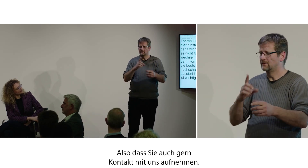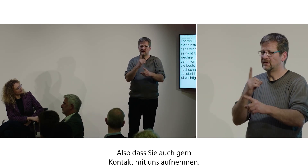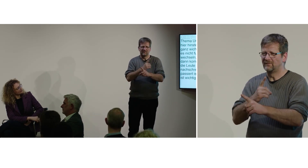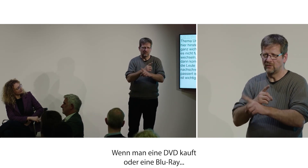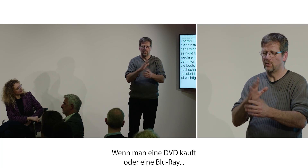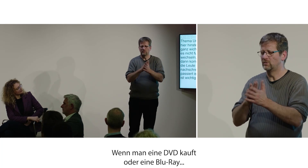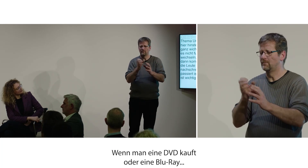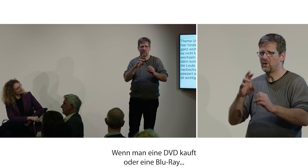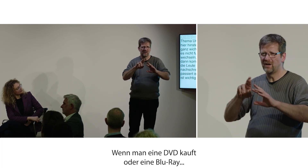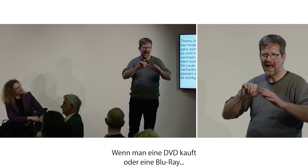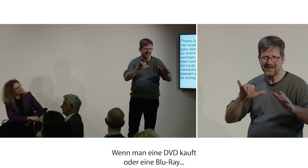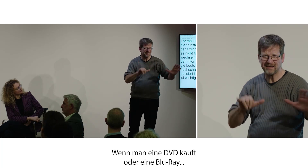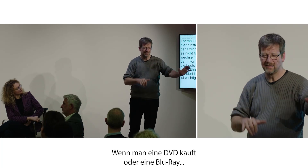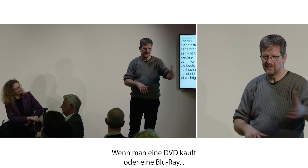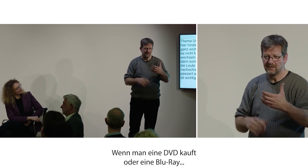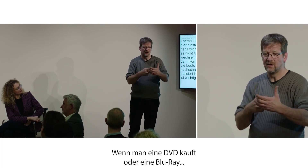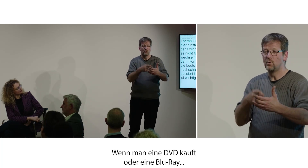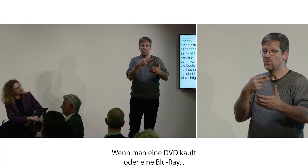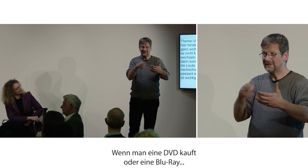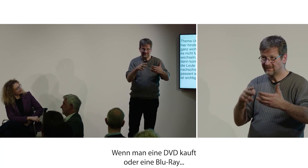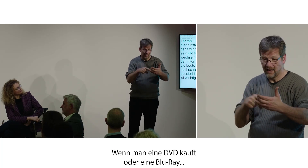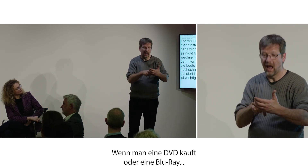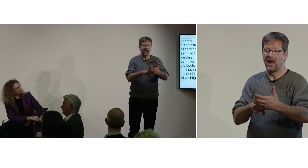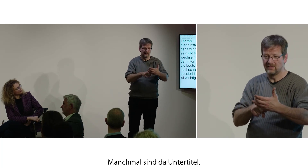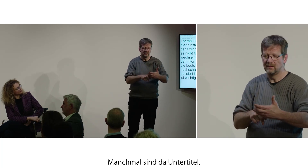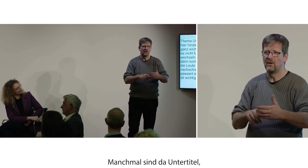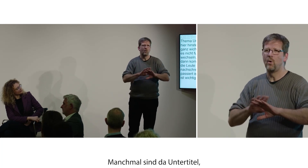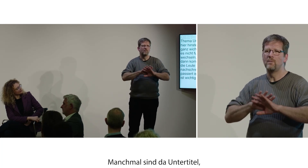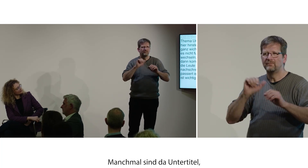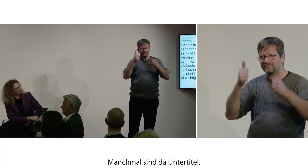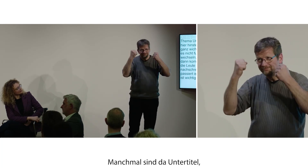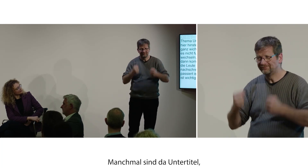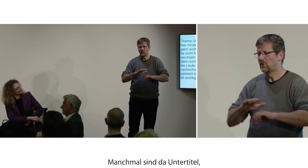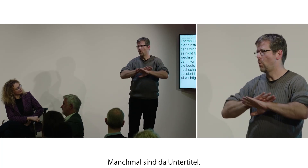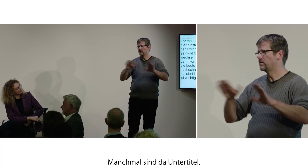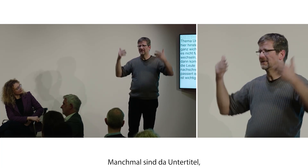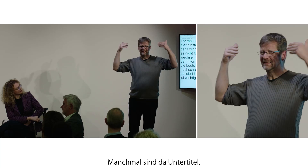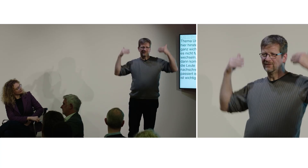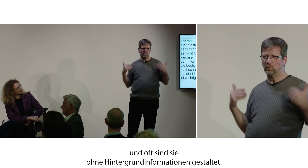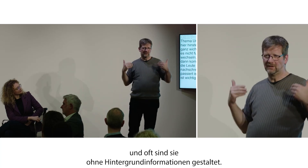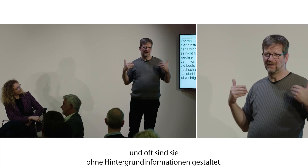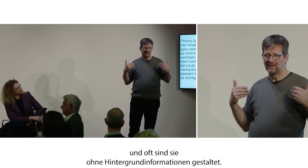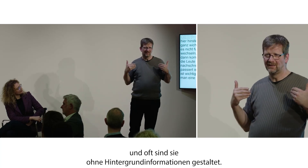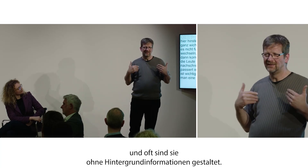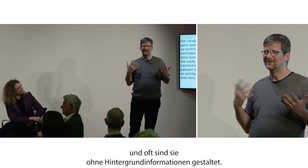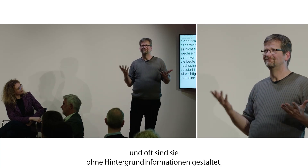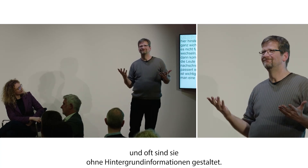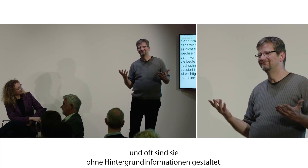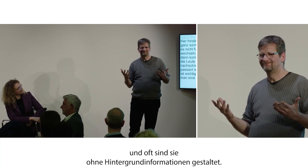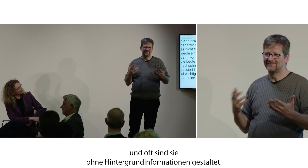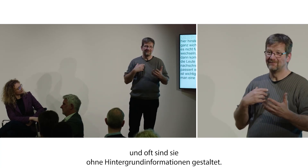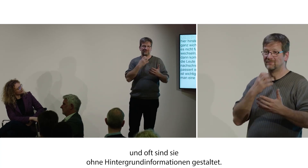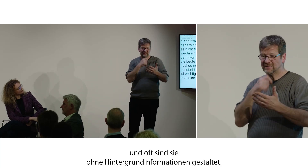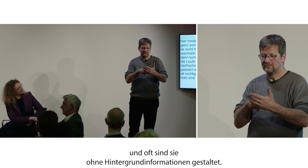uns aufnehmen. Also weil man zum Beispiel auch eine DVD kauft oder eine Blu-Ray. Manchmal sind da Untertitel und oft ist es so, dass ohne